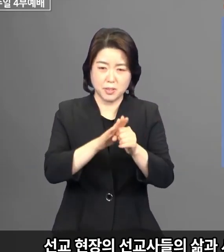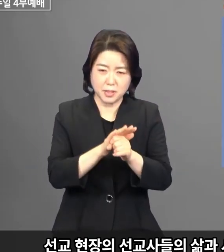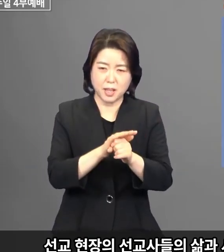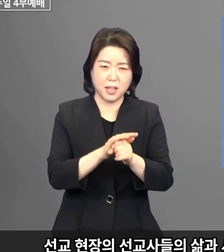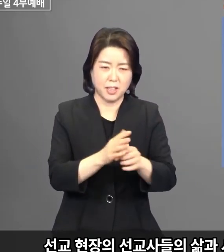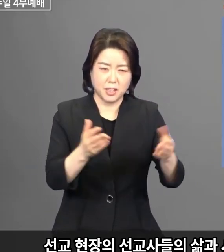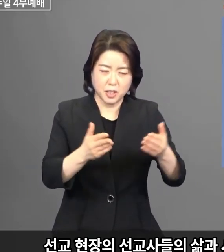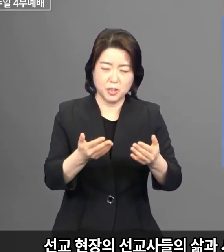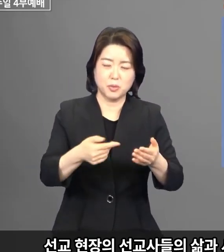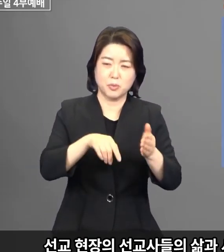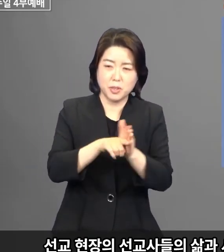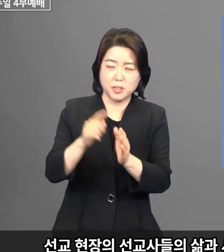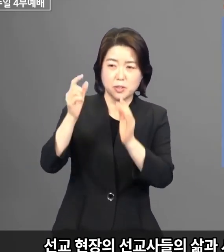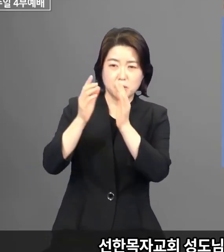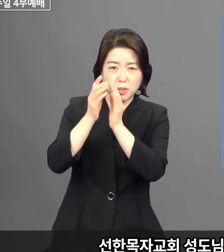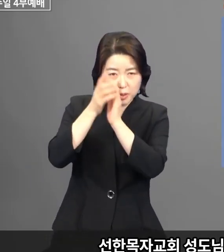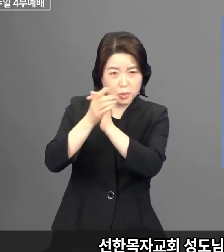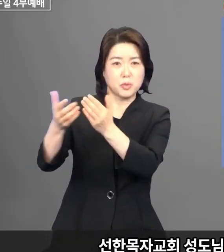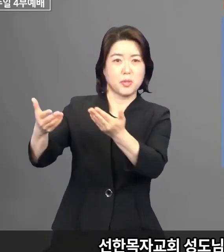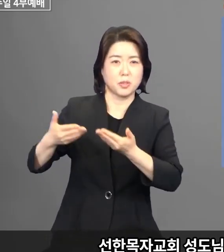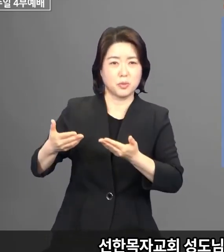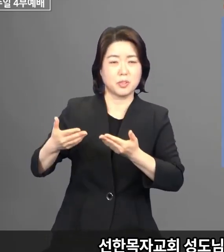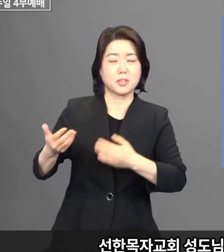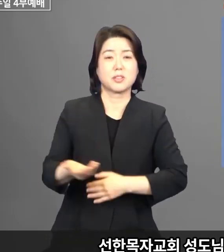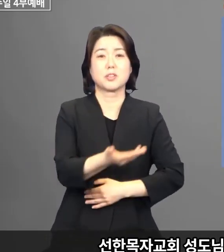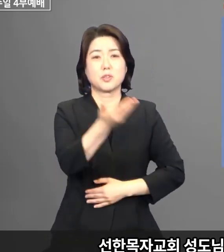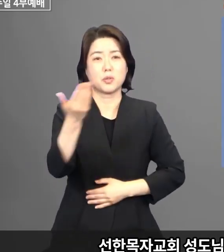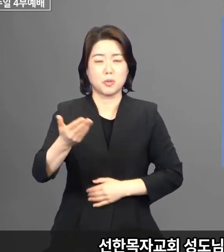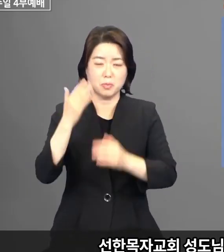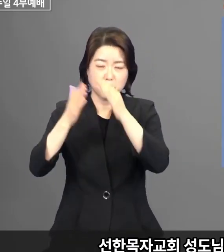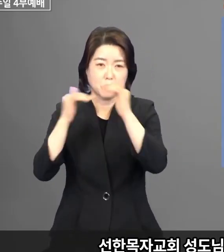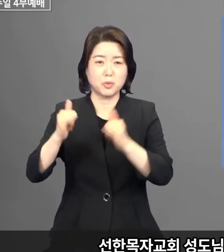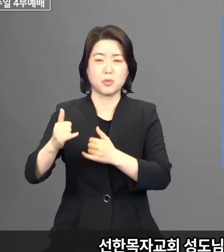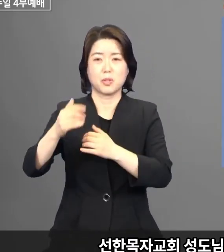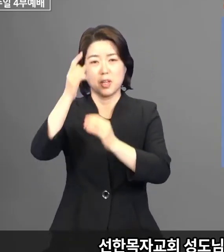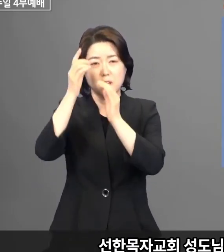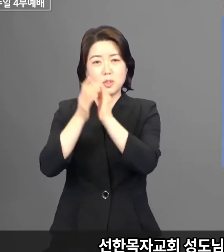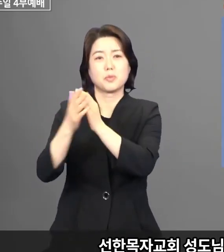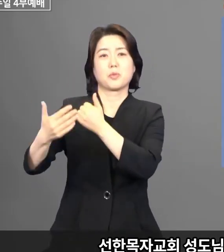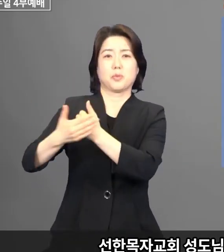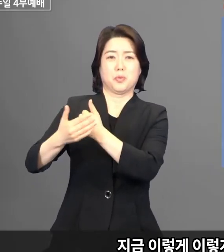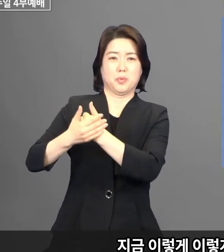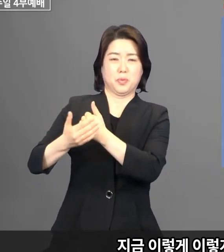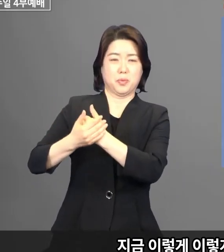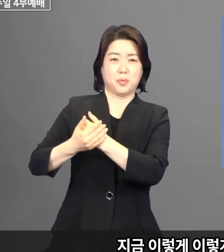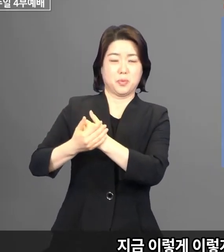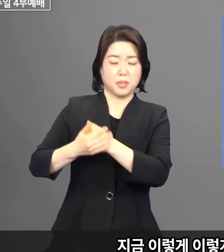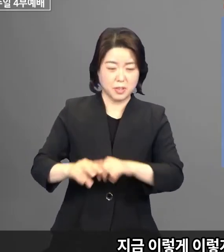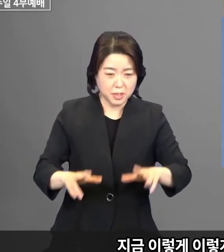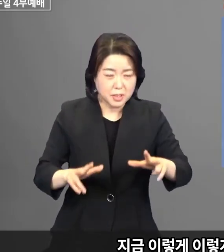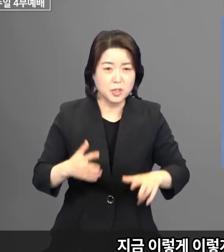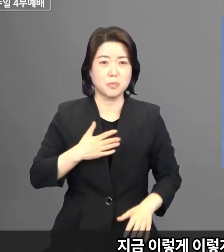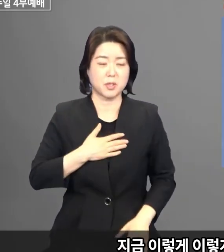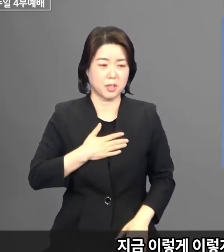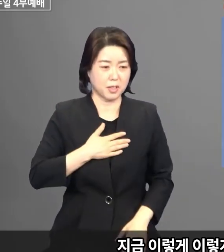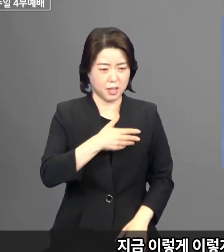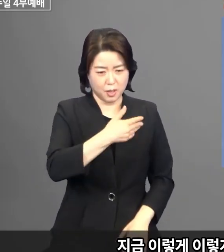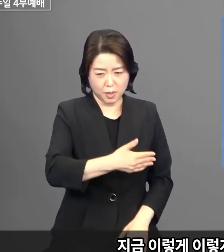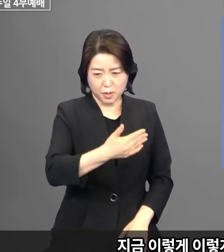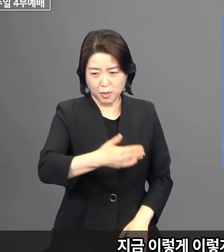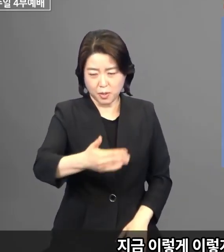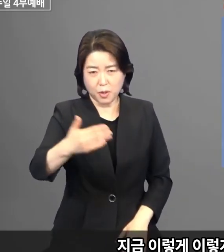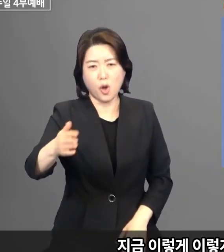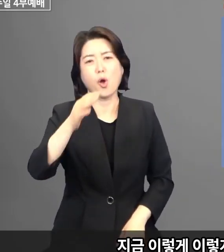향해 기도하시는 선한목자교회 성도님들의 중보기도 덕분에 지금 이렇게 이어가고